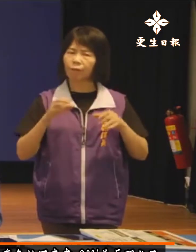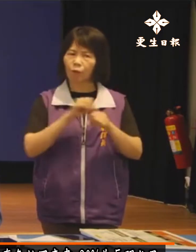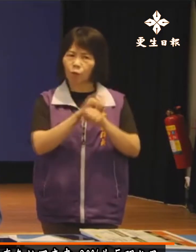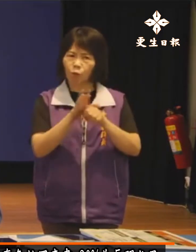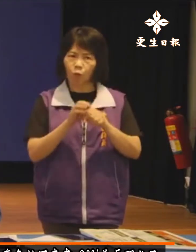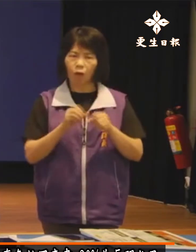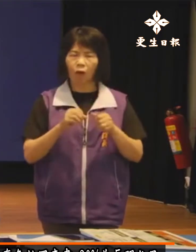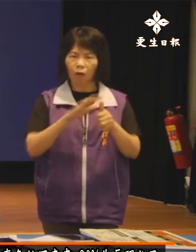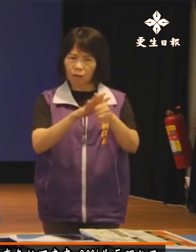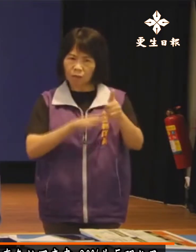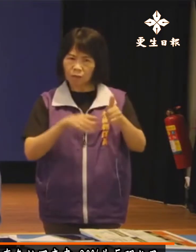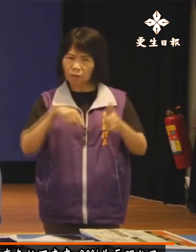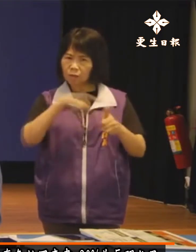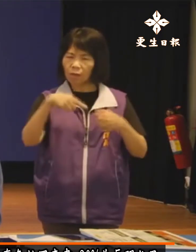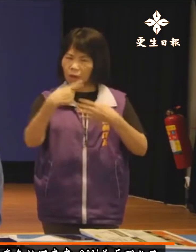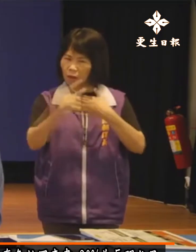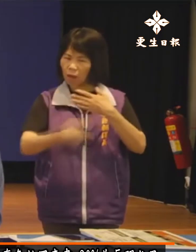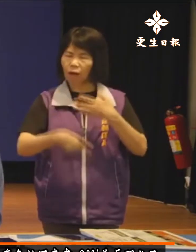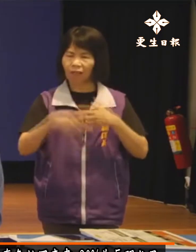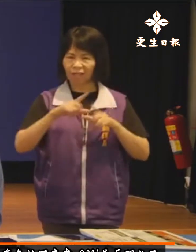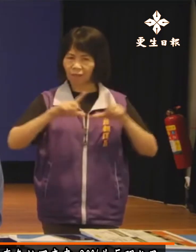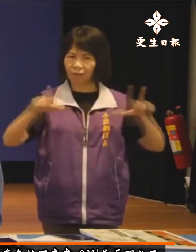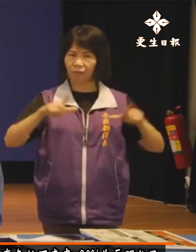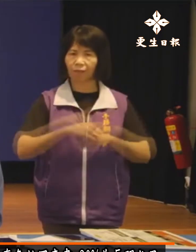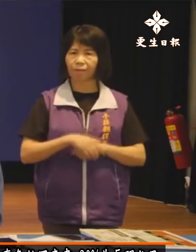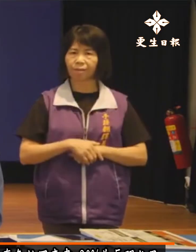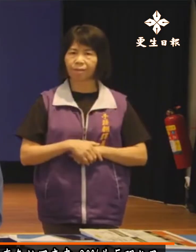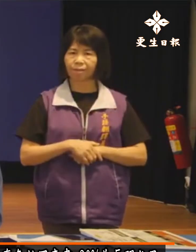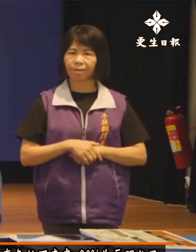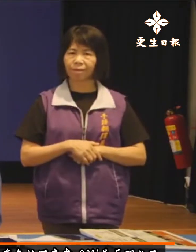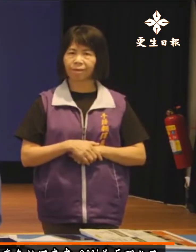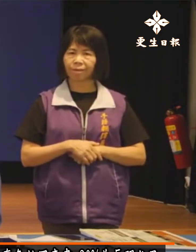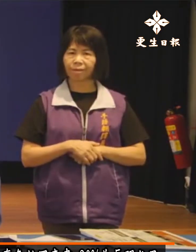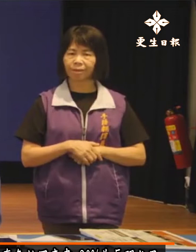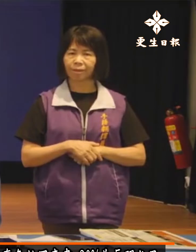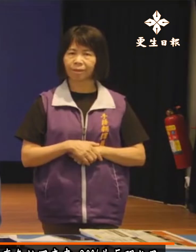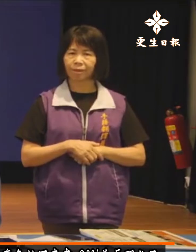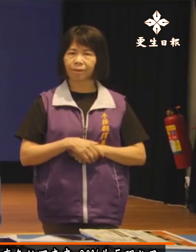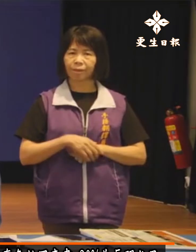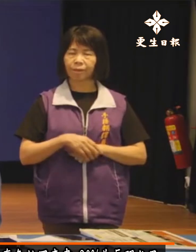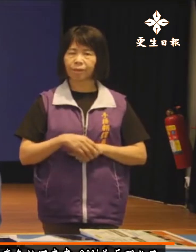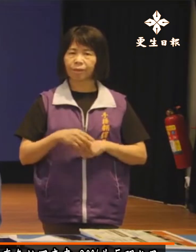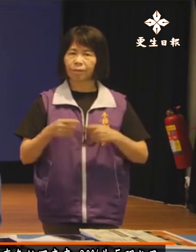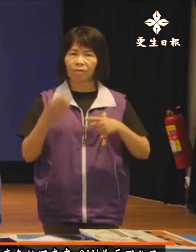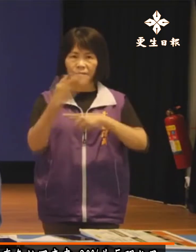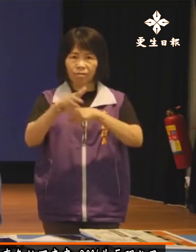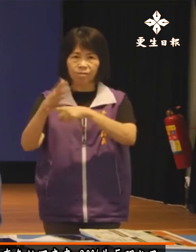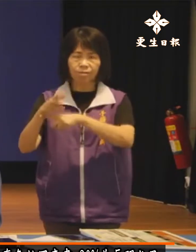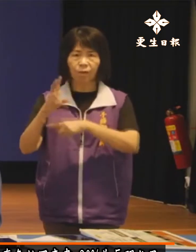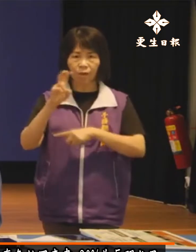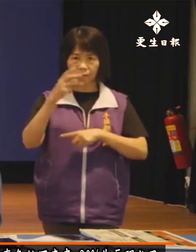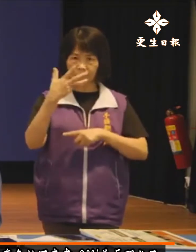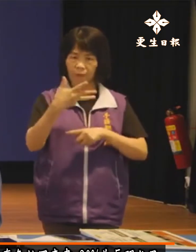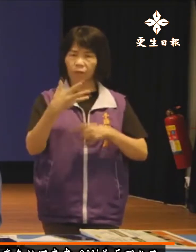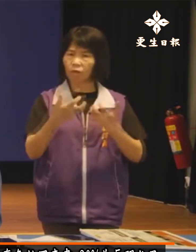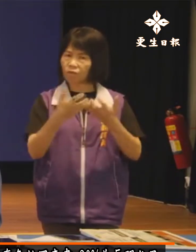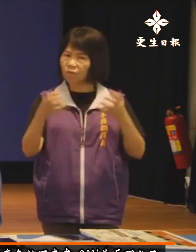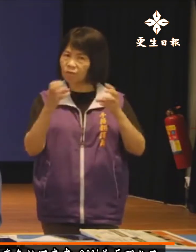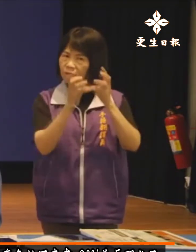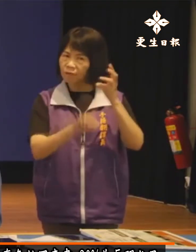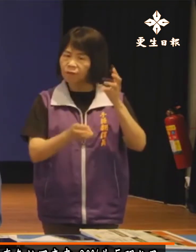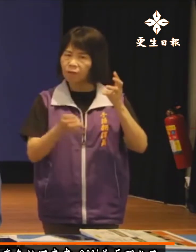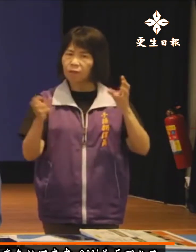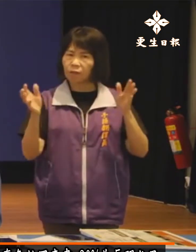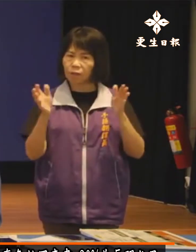信可能这一次的疫情对于老人家的伤害就会比较大一点。那整体来讲，这28个人我们做分